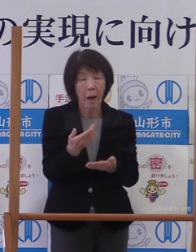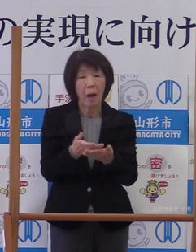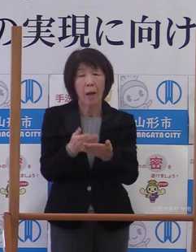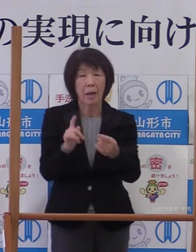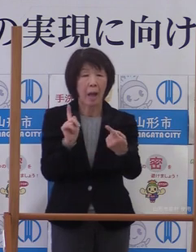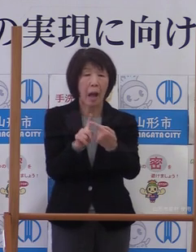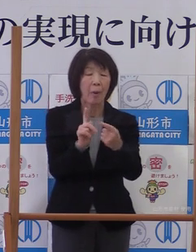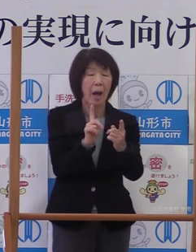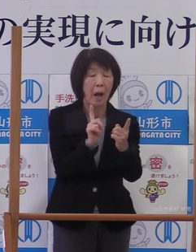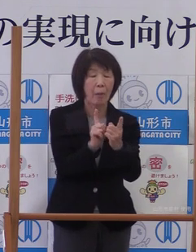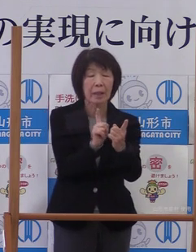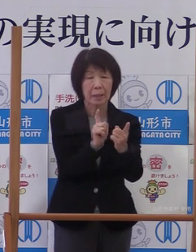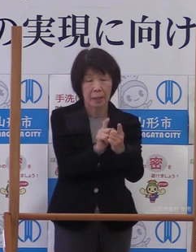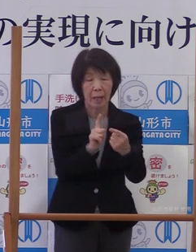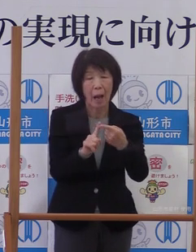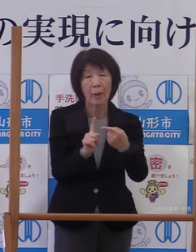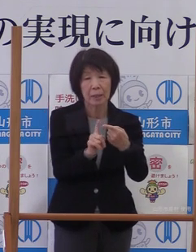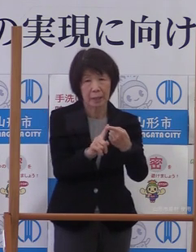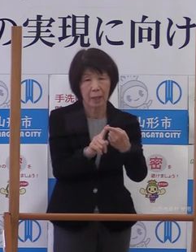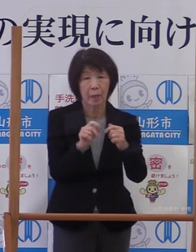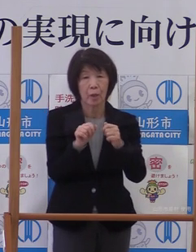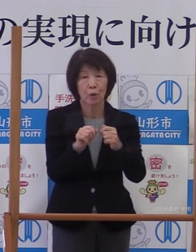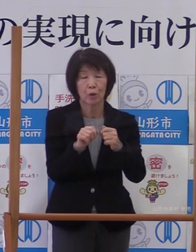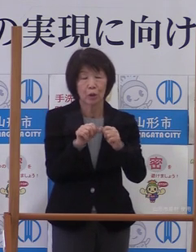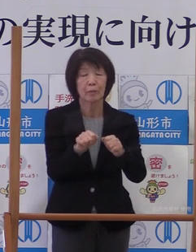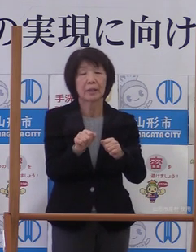ォン収納を導入します。